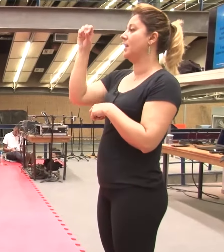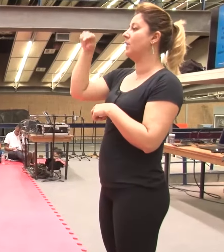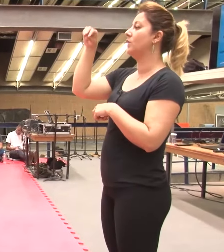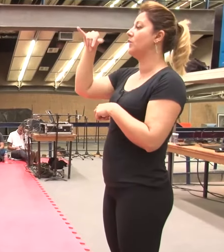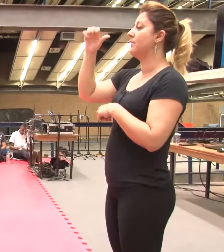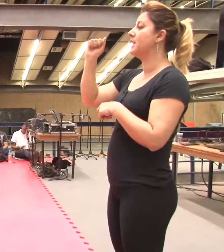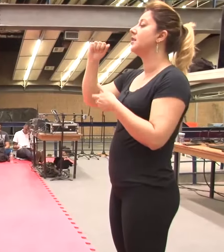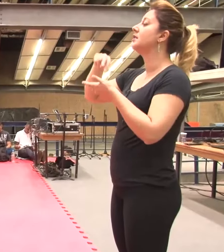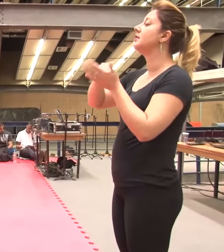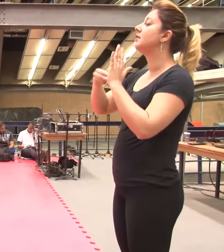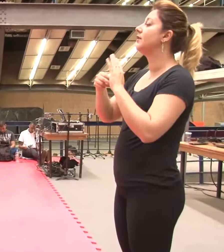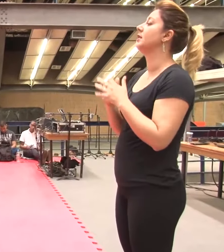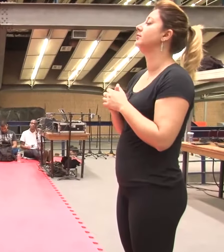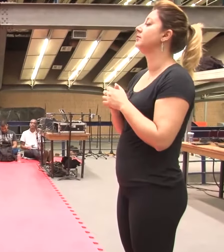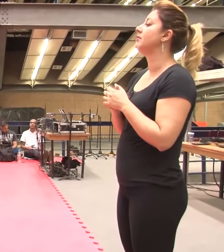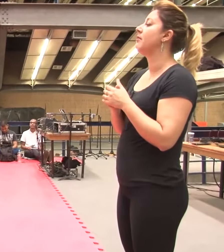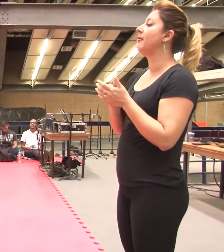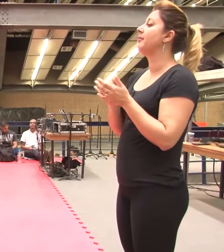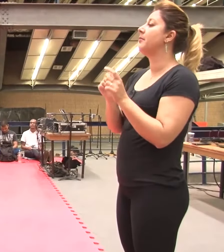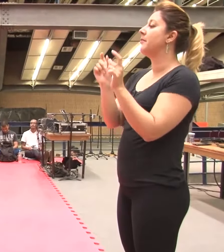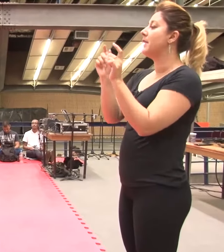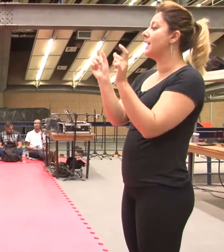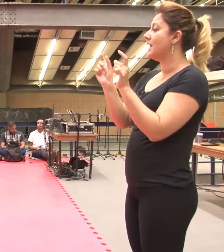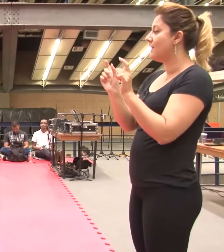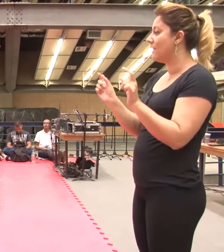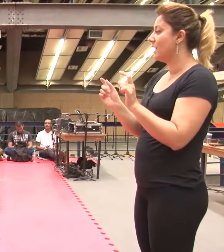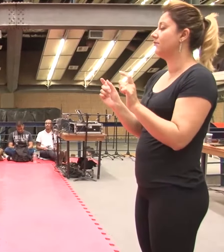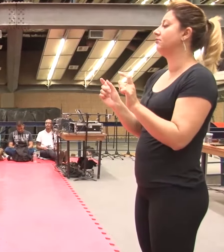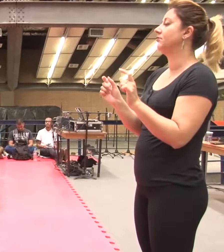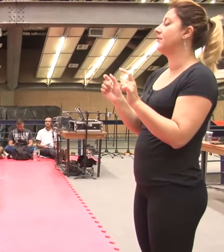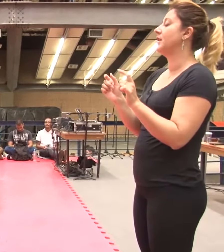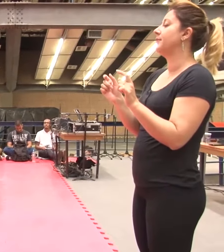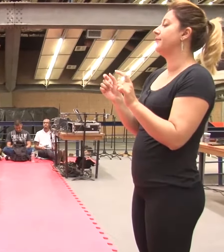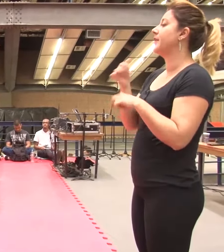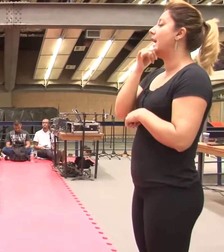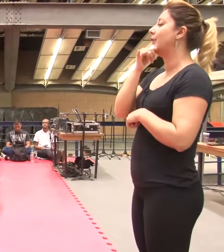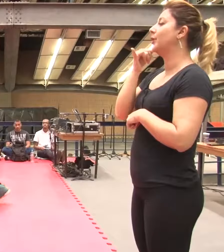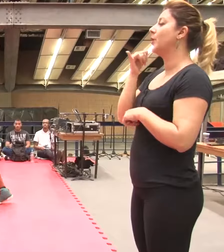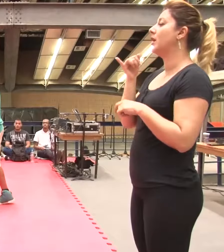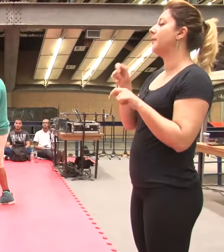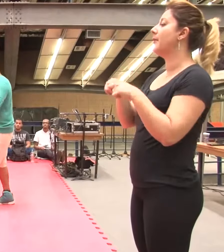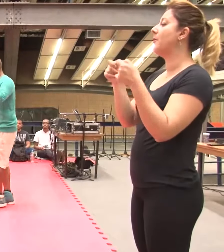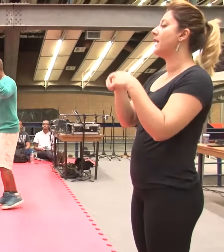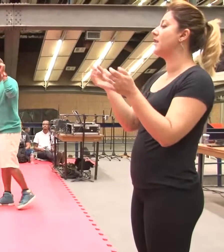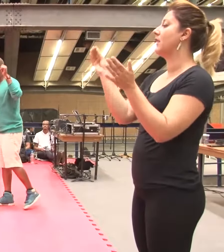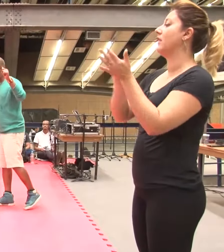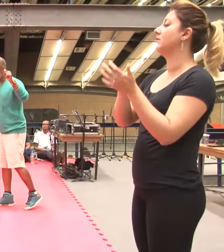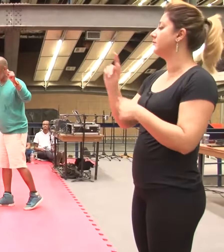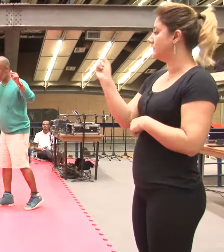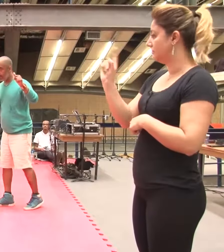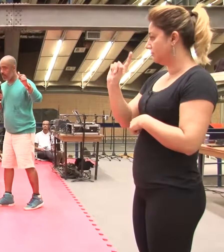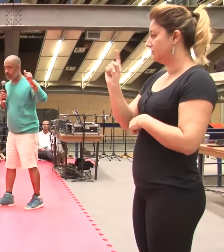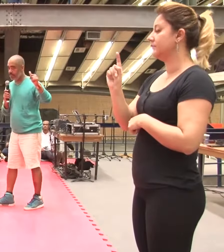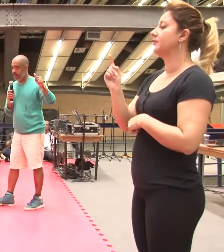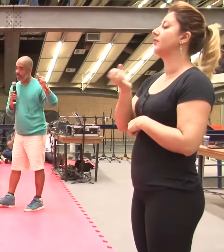seguinte sentido: nada que aparece por aí no romance é gratuito. A informação que